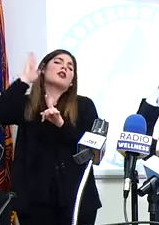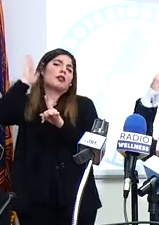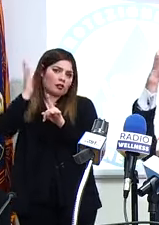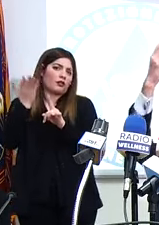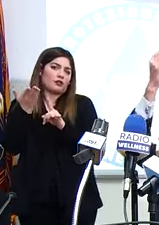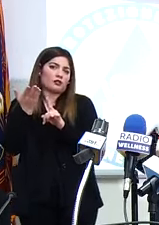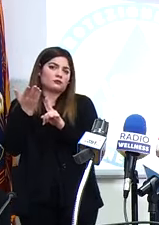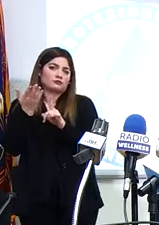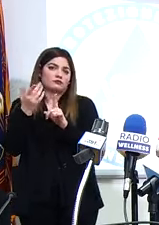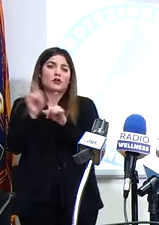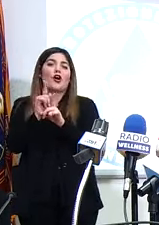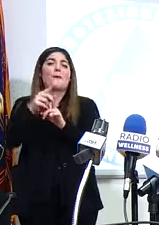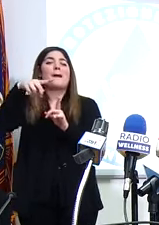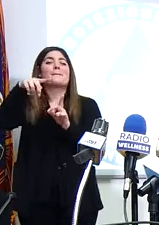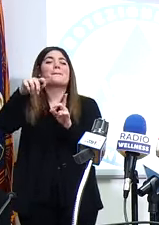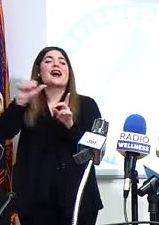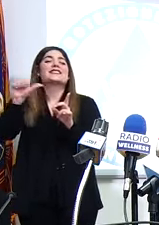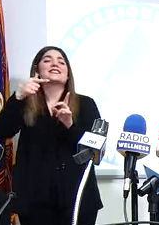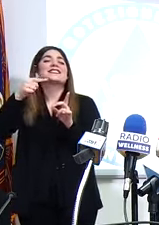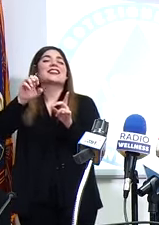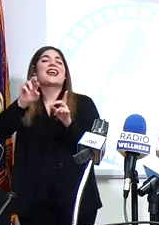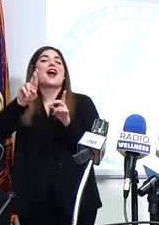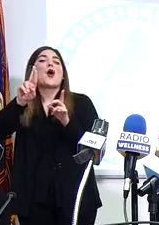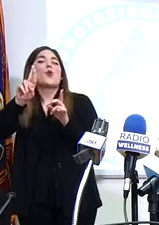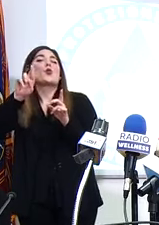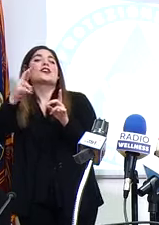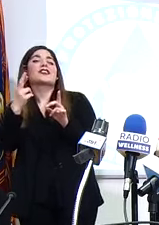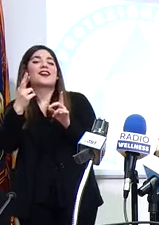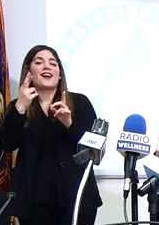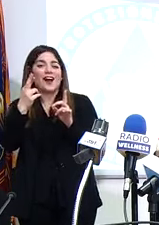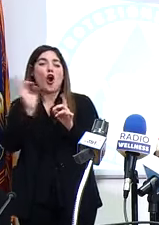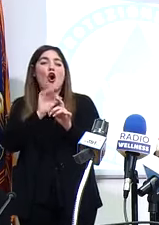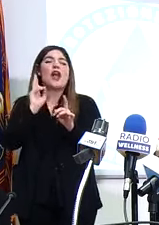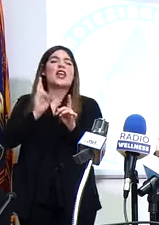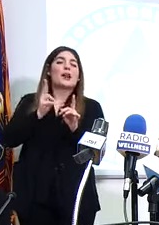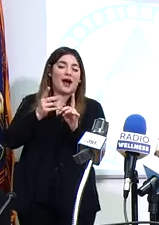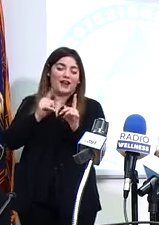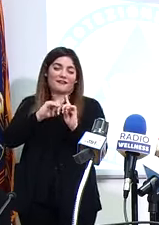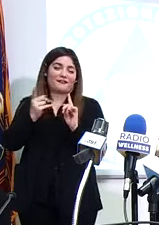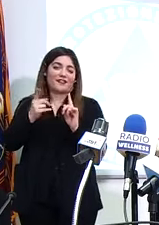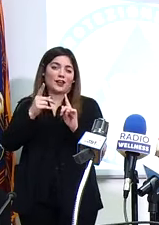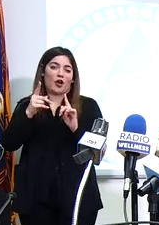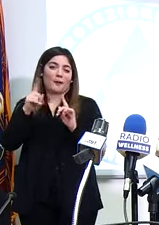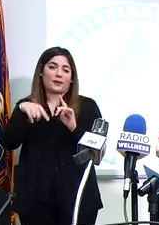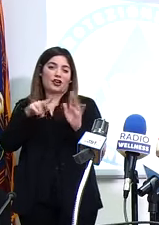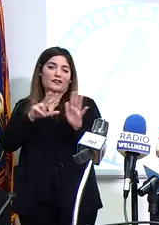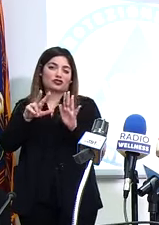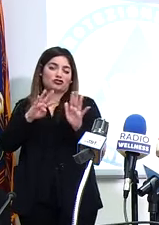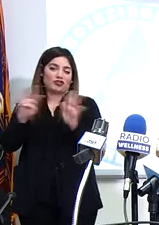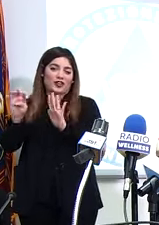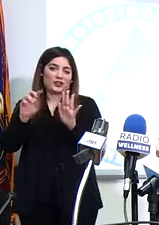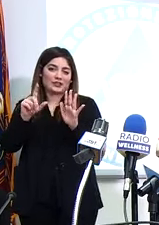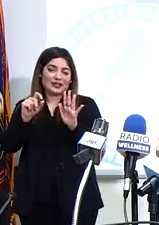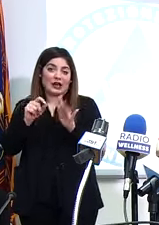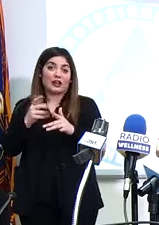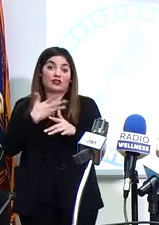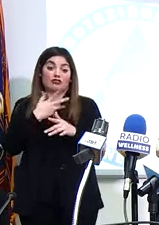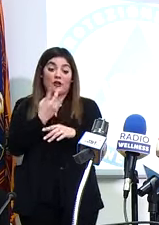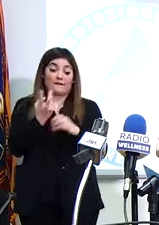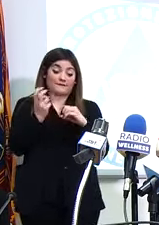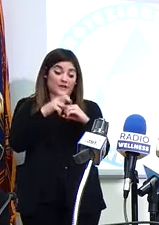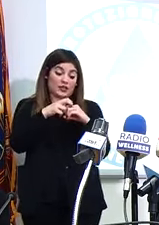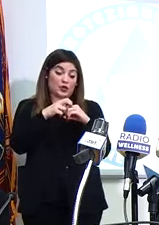o addirittura ecco, come Hillman fino agli anni 70, cioè si prendeva il virus, lo si coltivava, lo